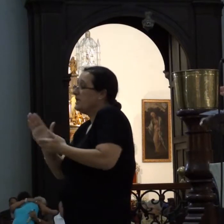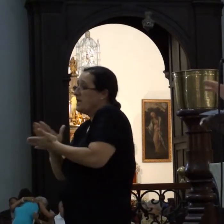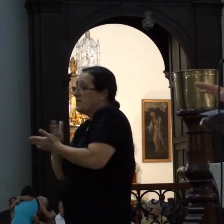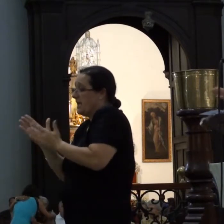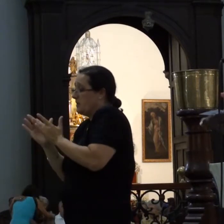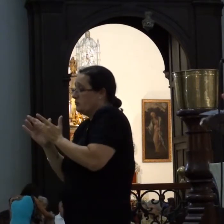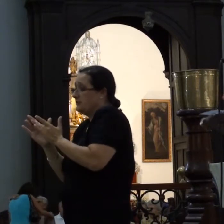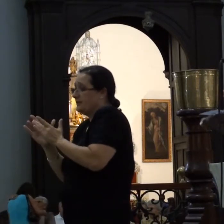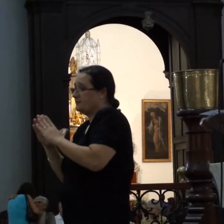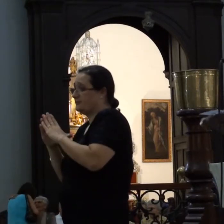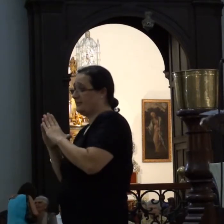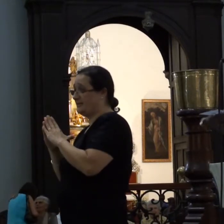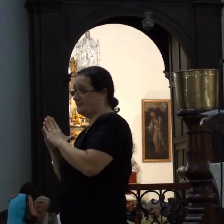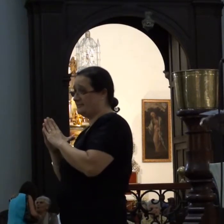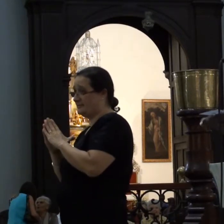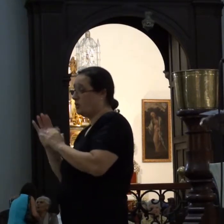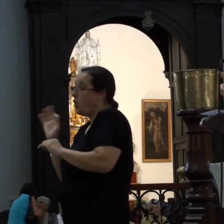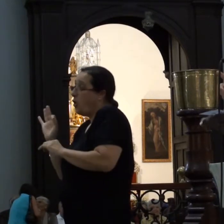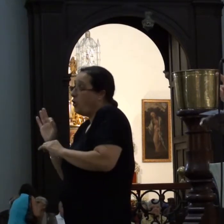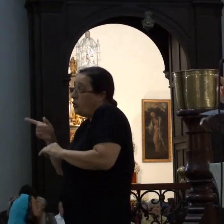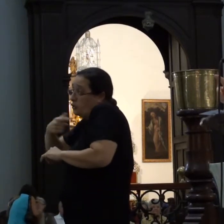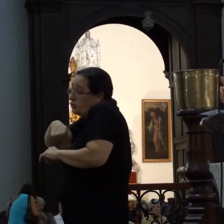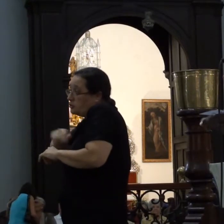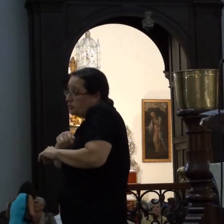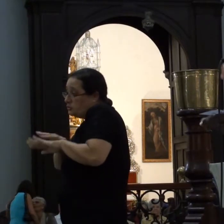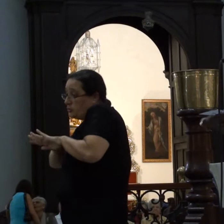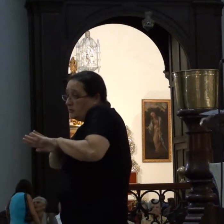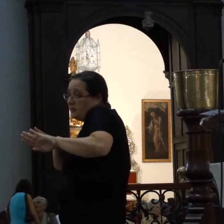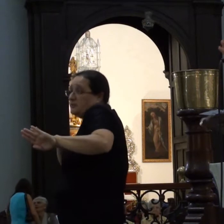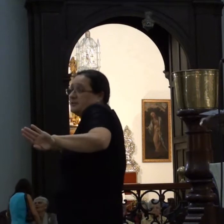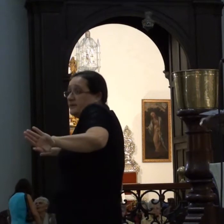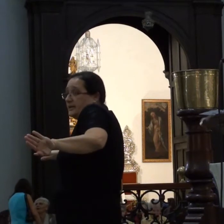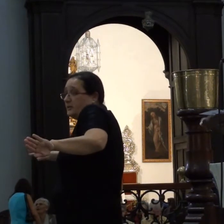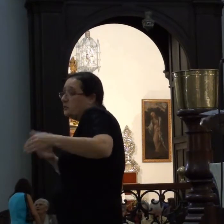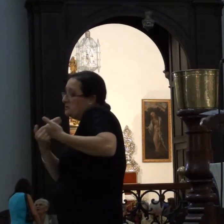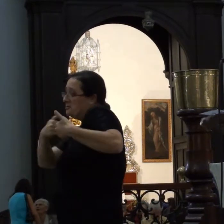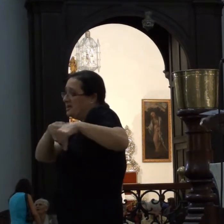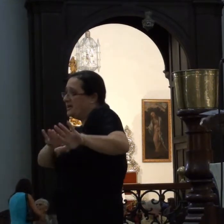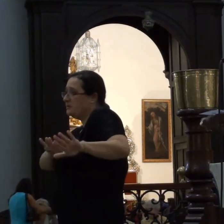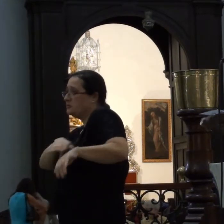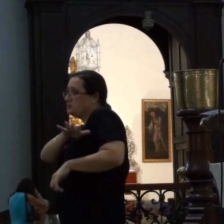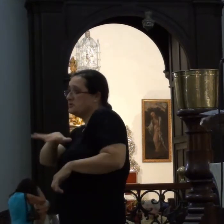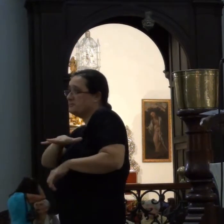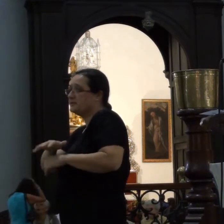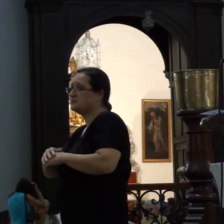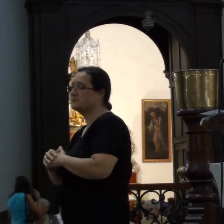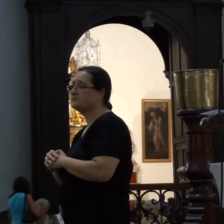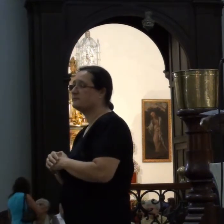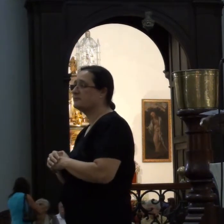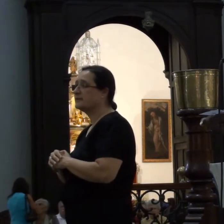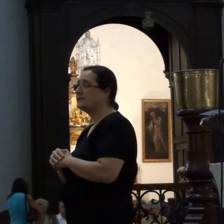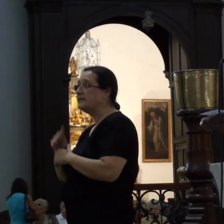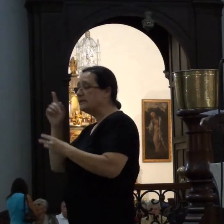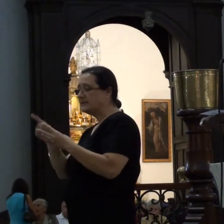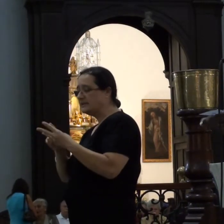porque nosotros iglesia nos hemos alejado de ellos dejándoles En sus espacios y